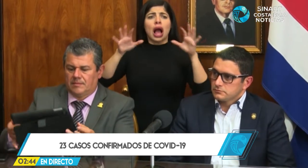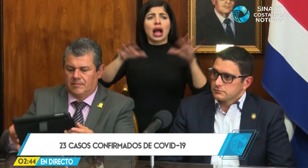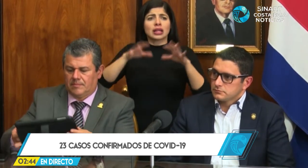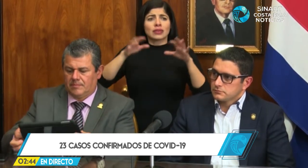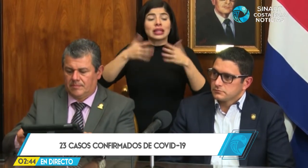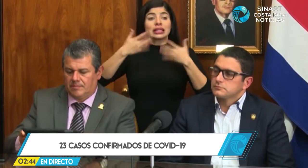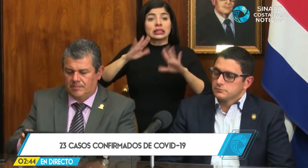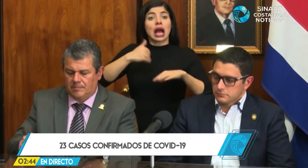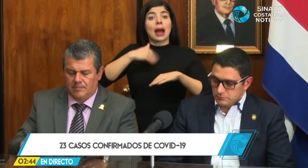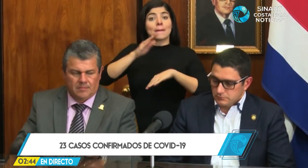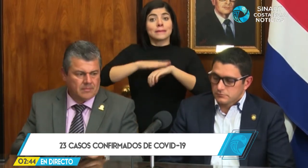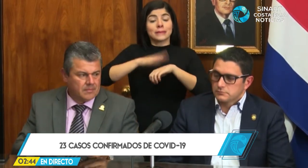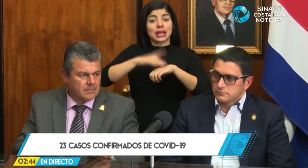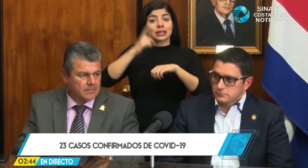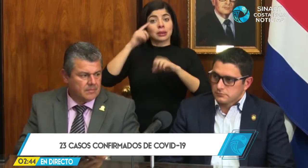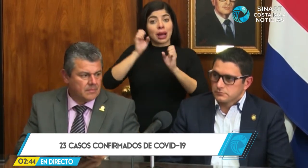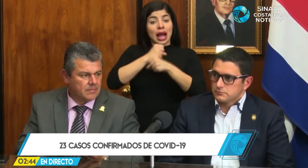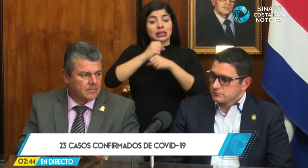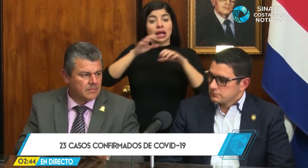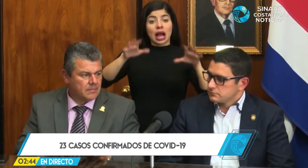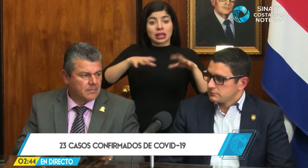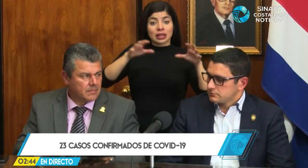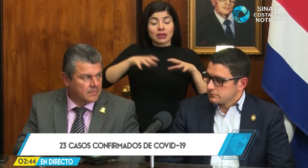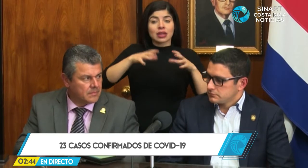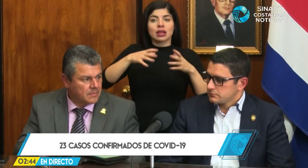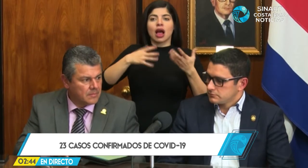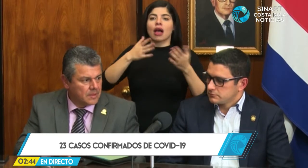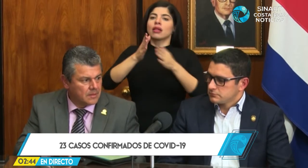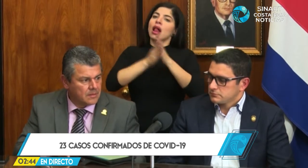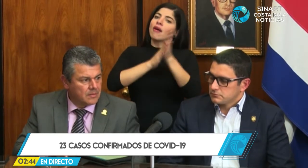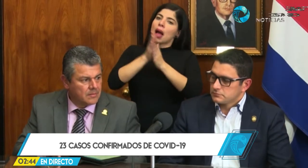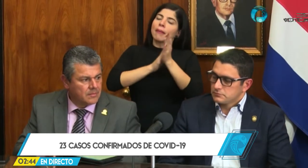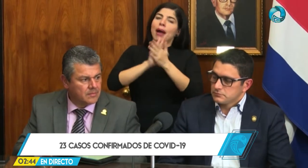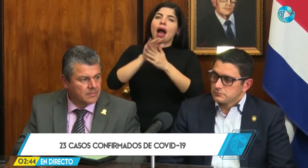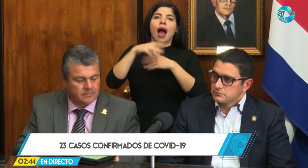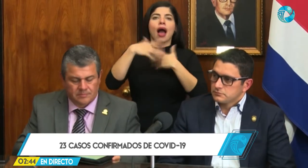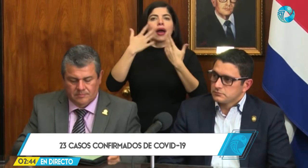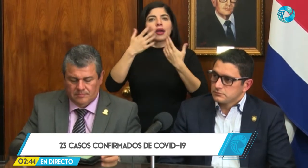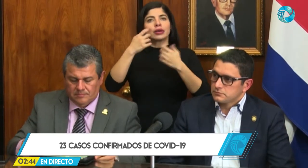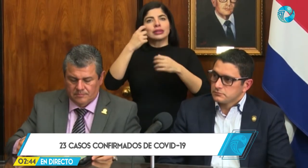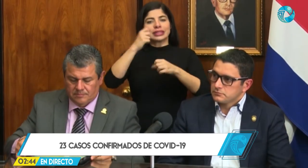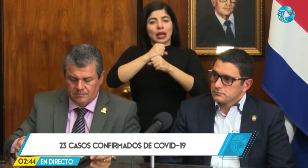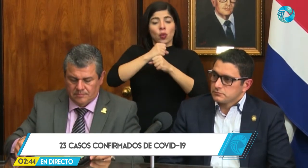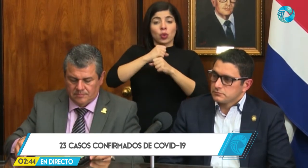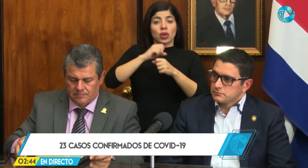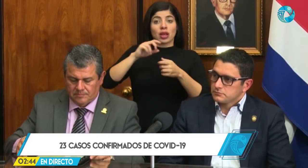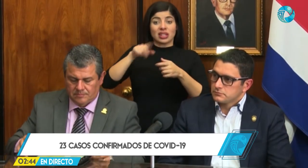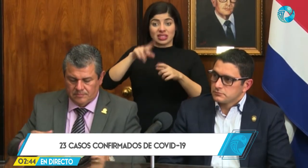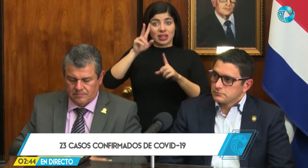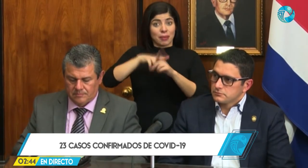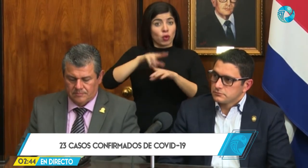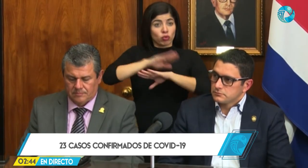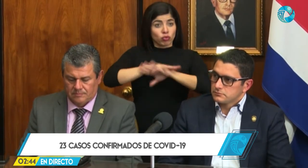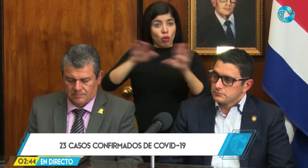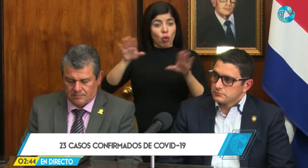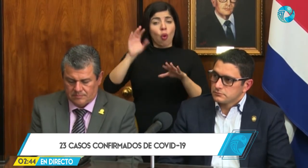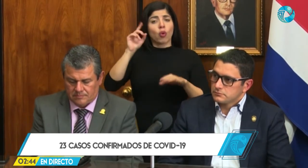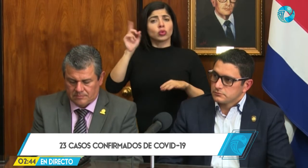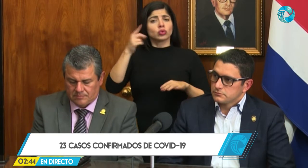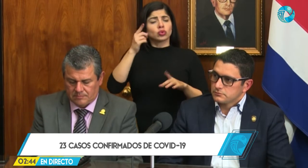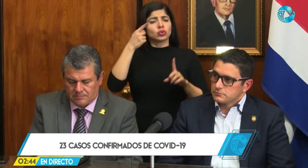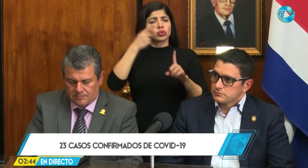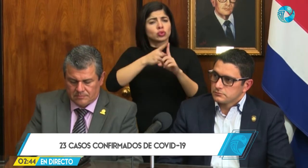tenía permiso para realizar la actividad con la condición de lavado de manos y extremar seguridad, si va para todos ellos o solamente